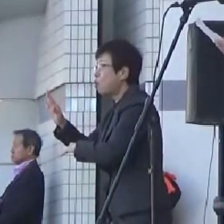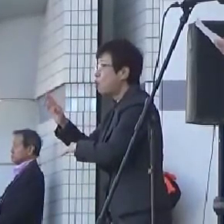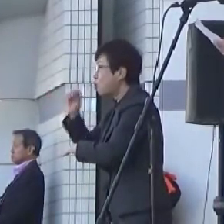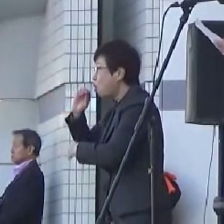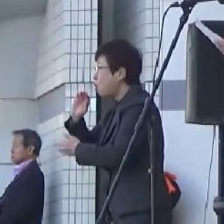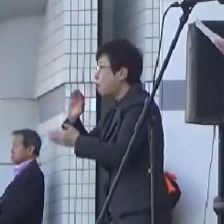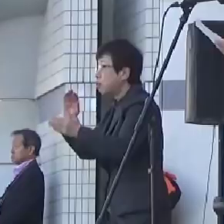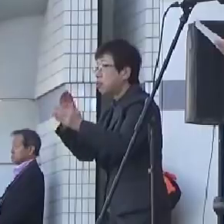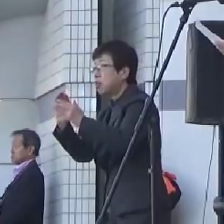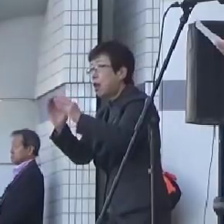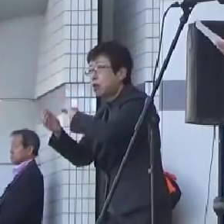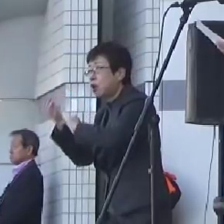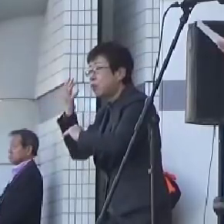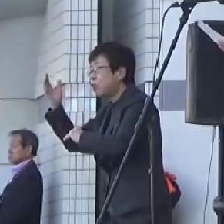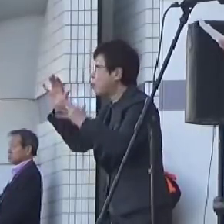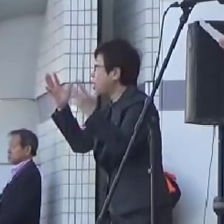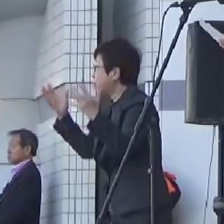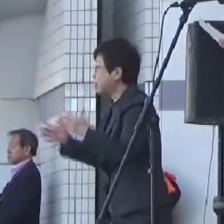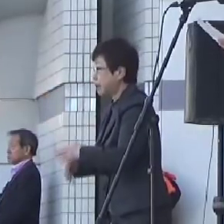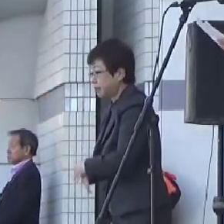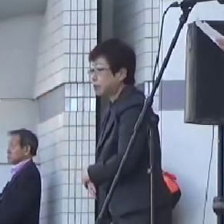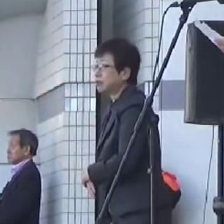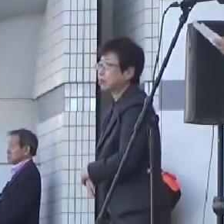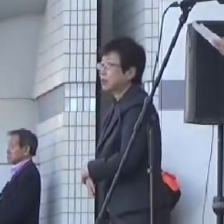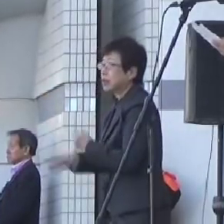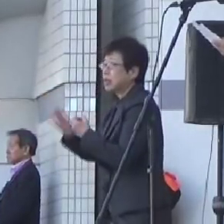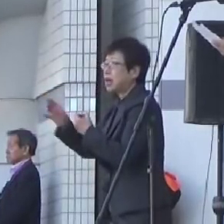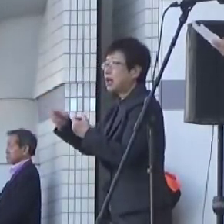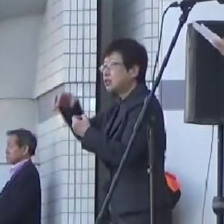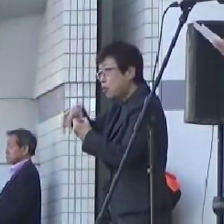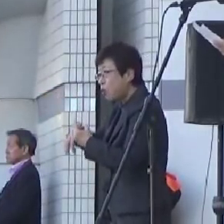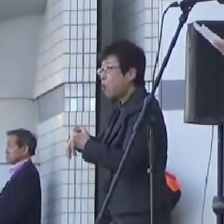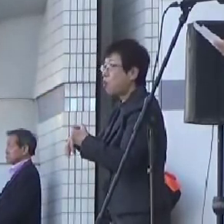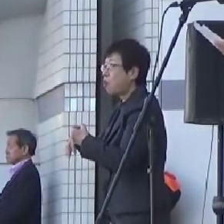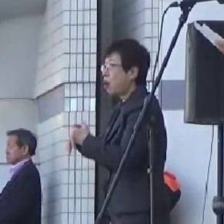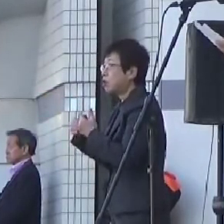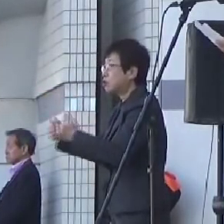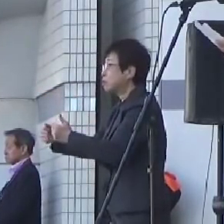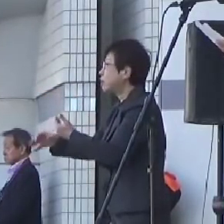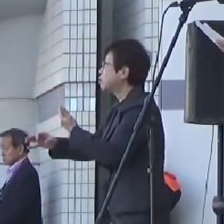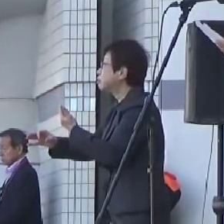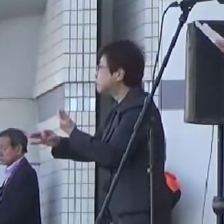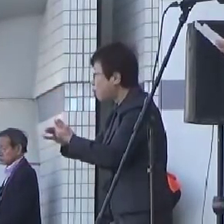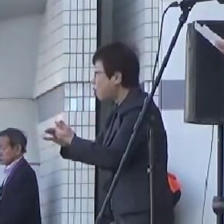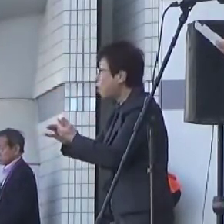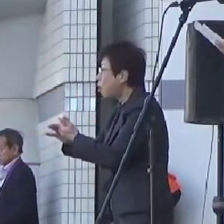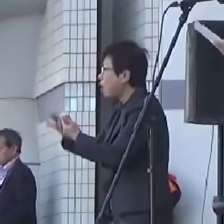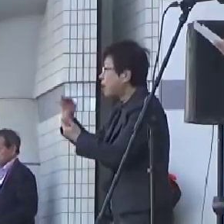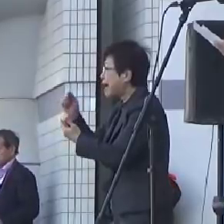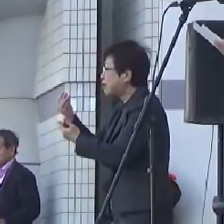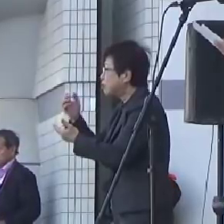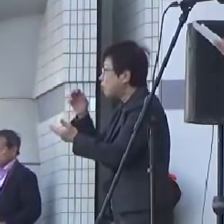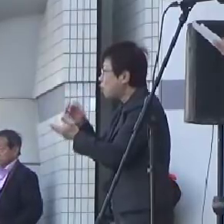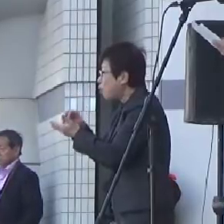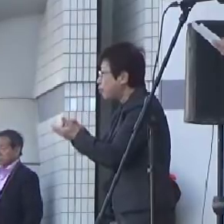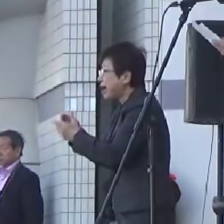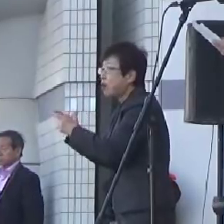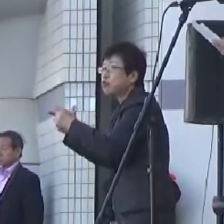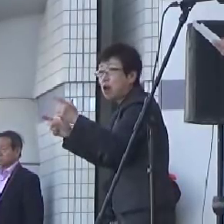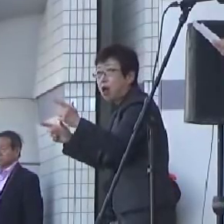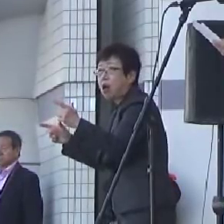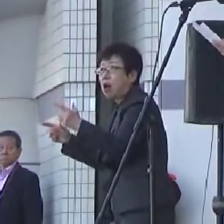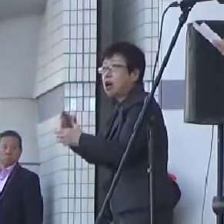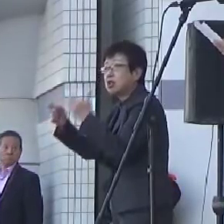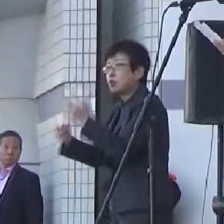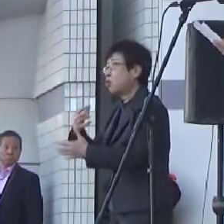見込みはありません。原発が動けば動くほど核のゴミは増し増え、原発